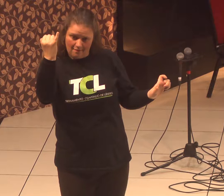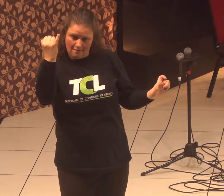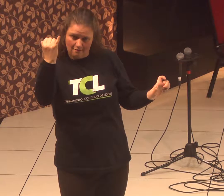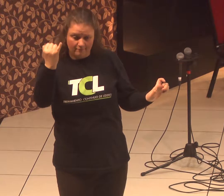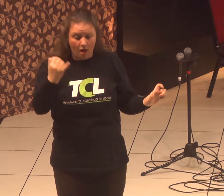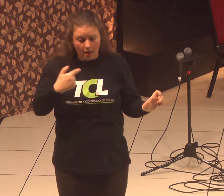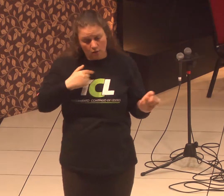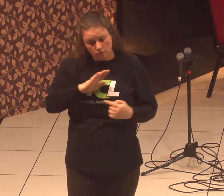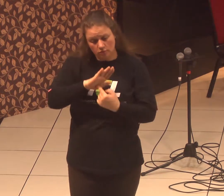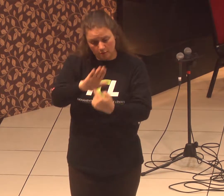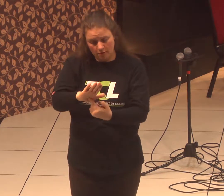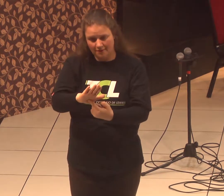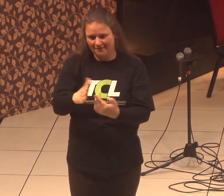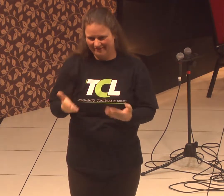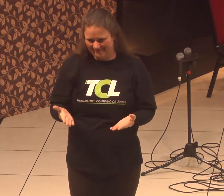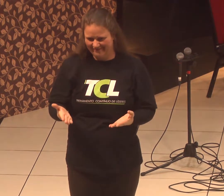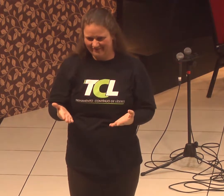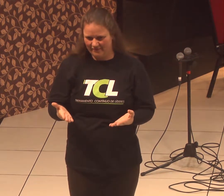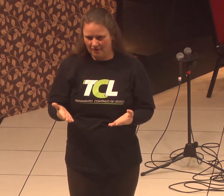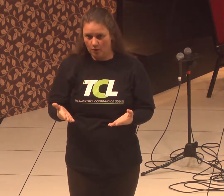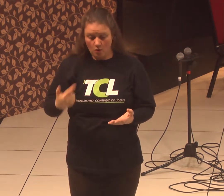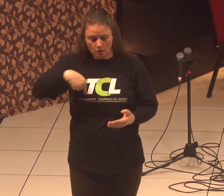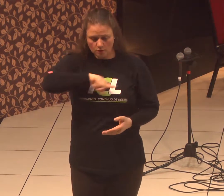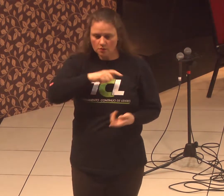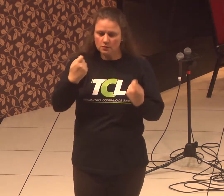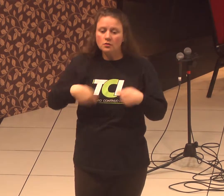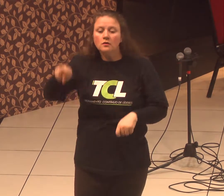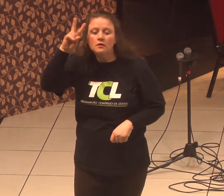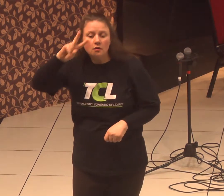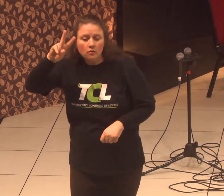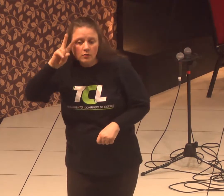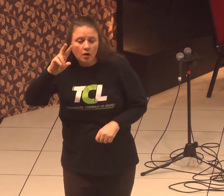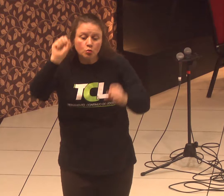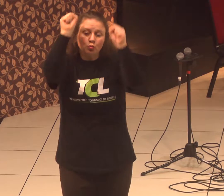a consciência desse nome e do poder desse nome.